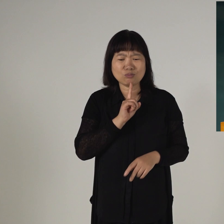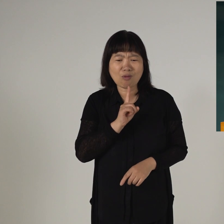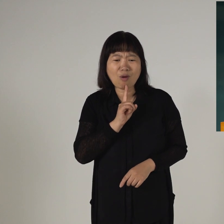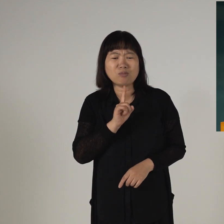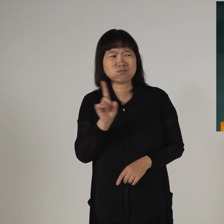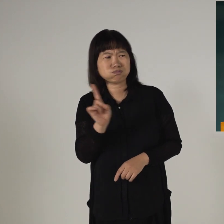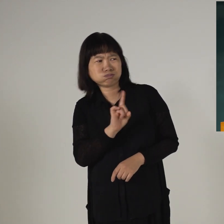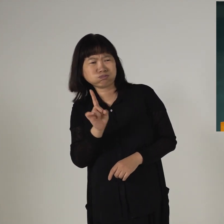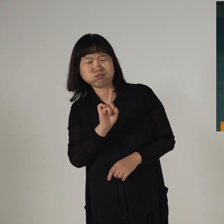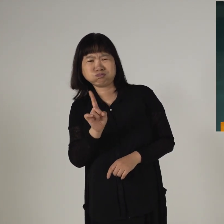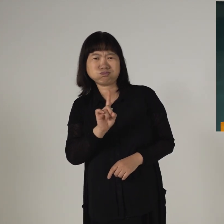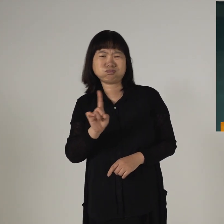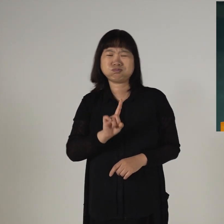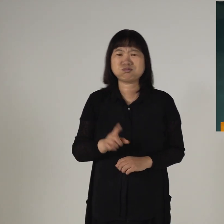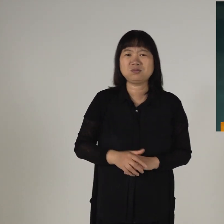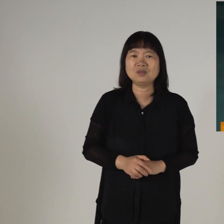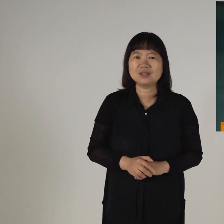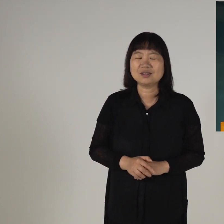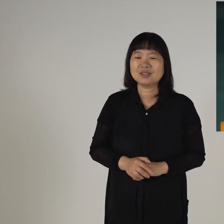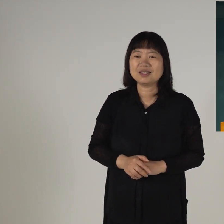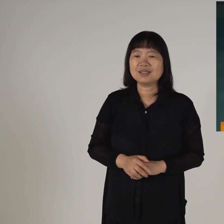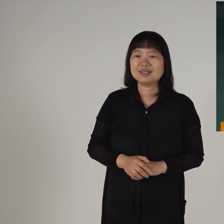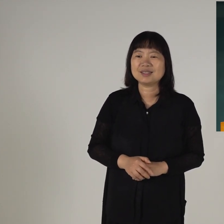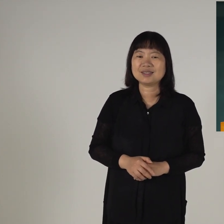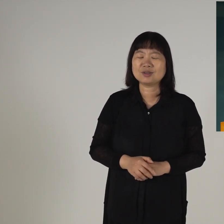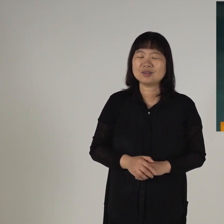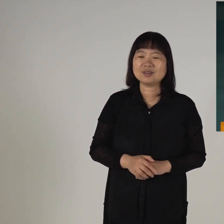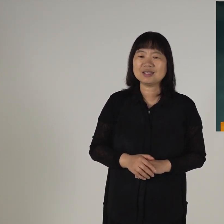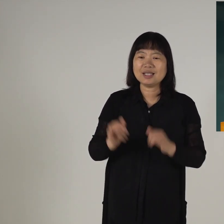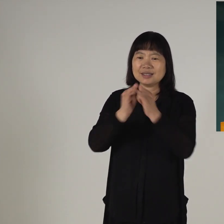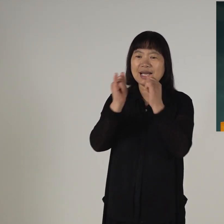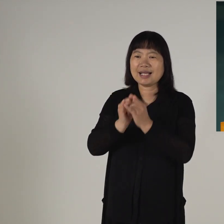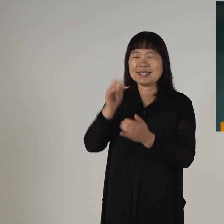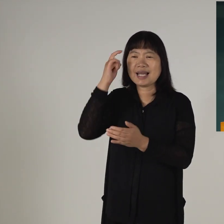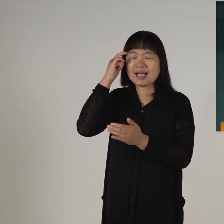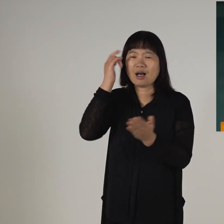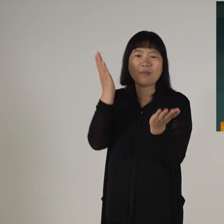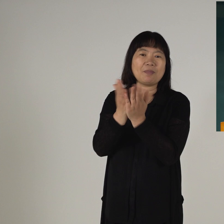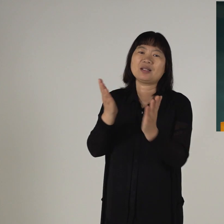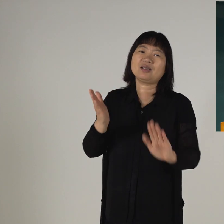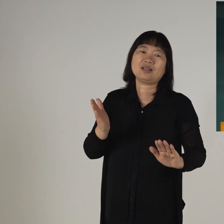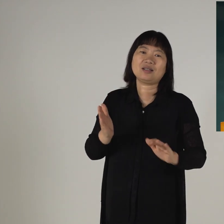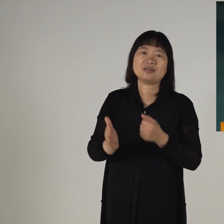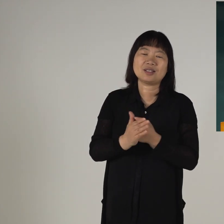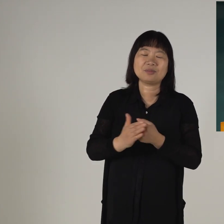거야? 그 시대의 가치관으로서는 말이 안 되는 얘기를 지금 하시거든요.